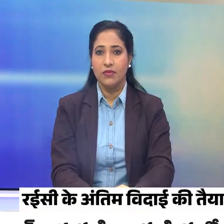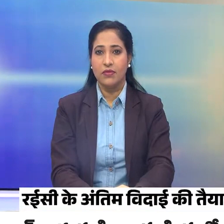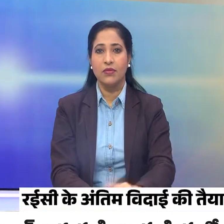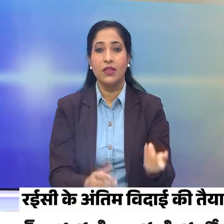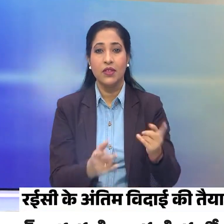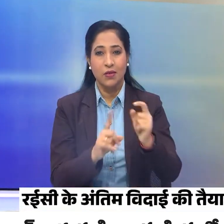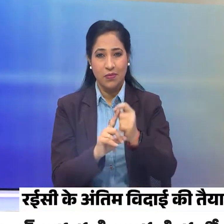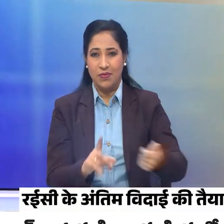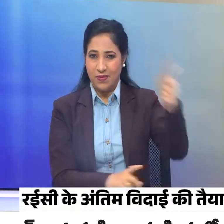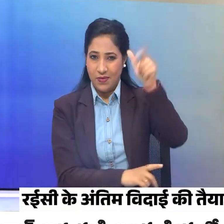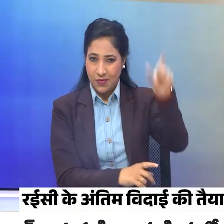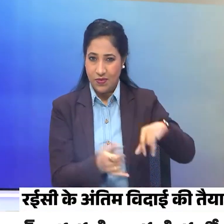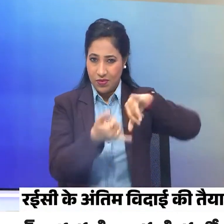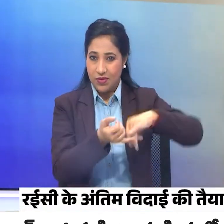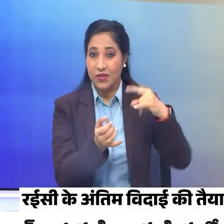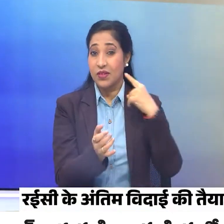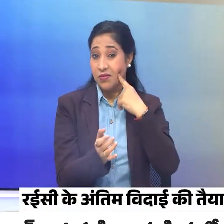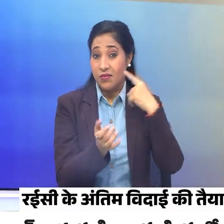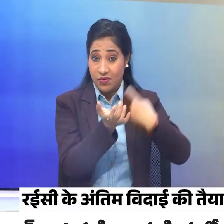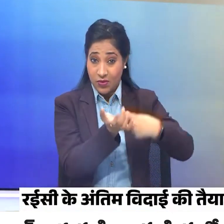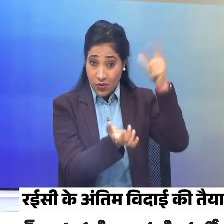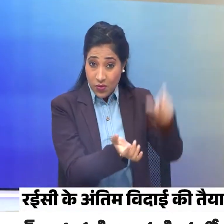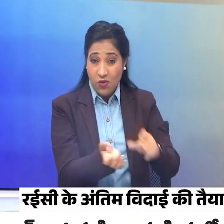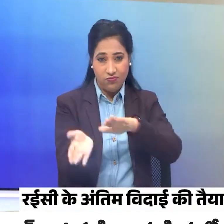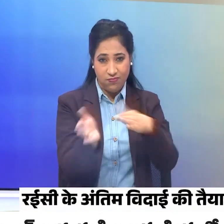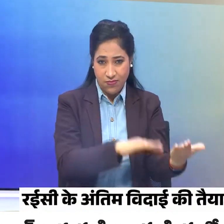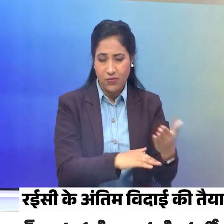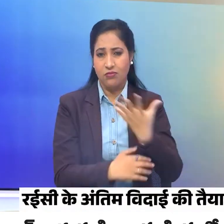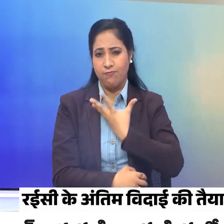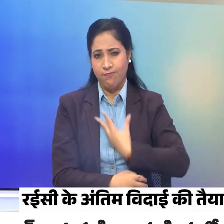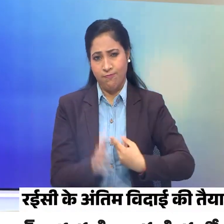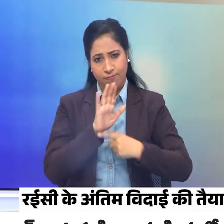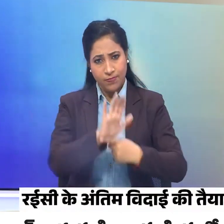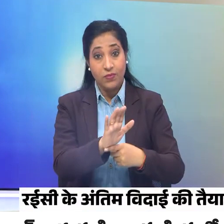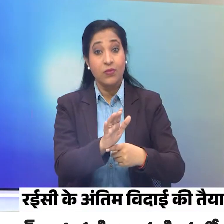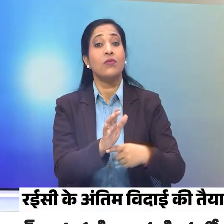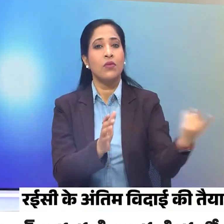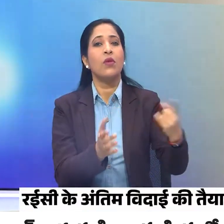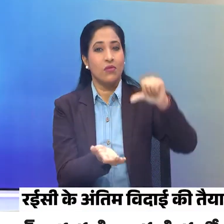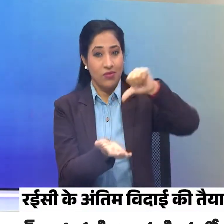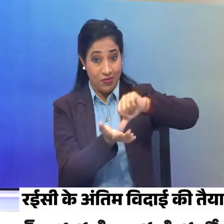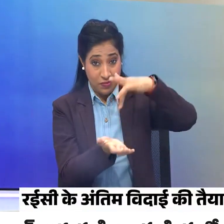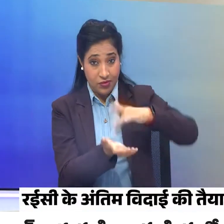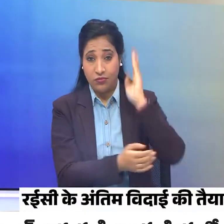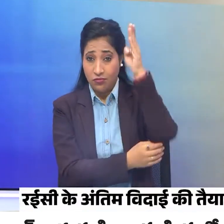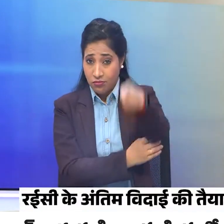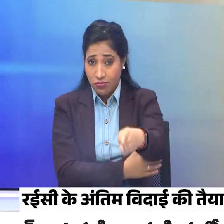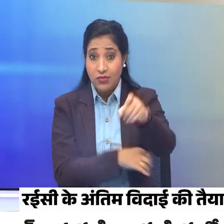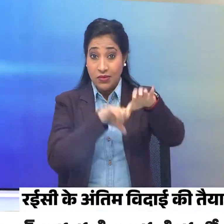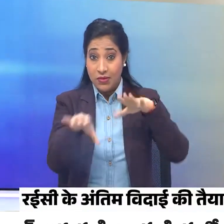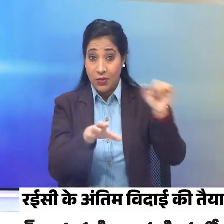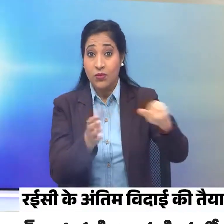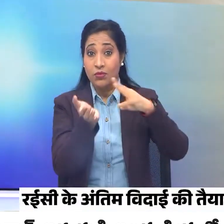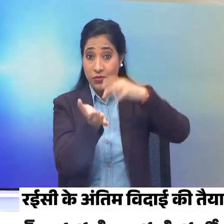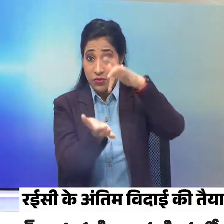दिवंगत राष्ट्रपति सैयद इब्राहिम रईसी के निधन पर शोक व्यक्त करने ईरान जाएंगे उपराष्ट्रपति जगदीप धनखड़। पवित्र शहर मशहद